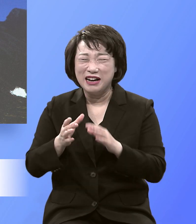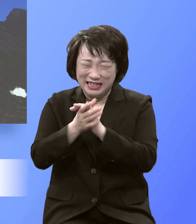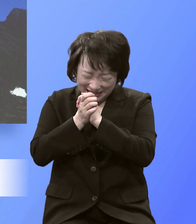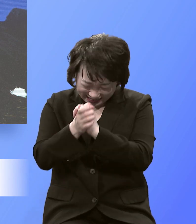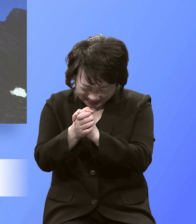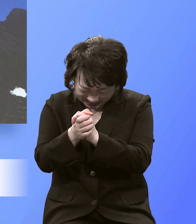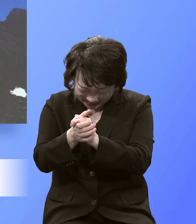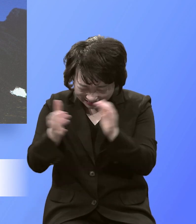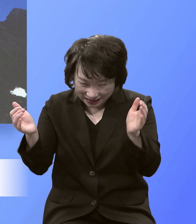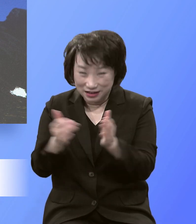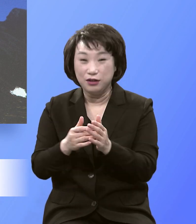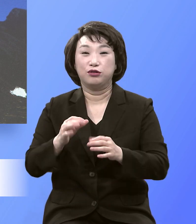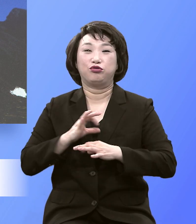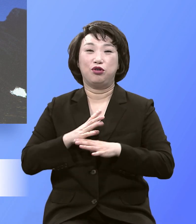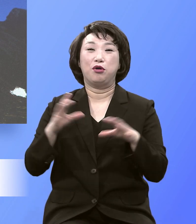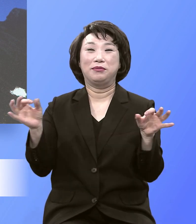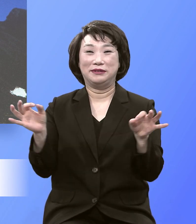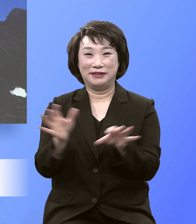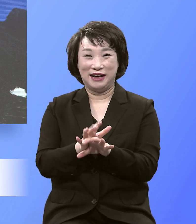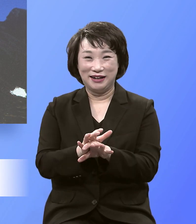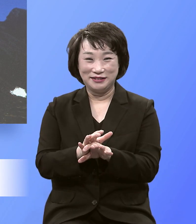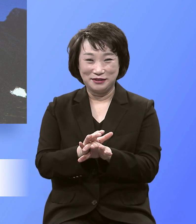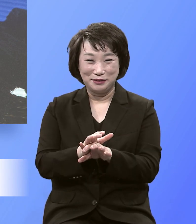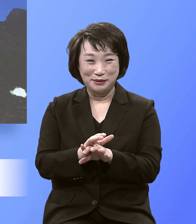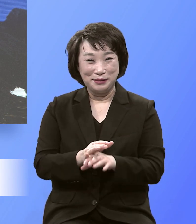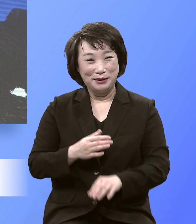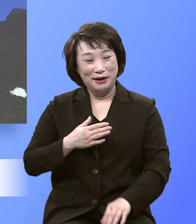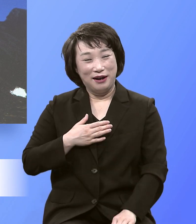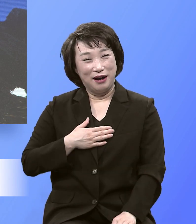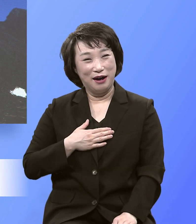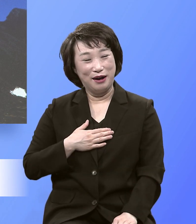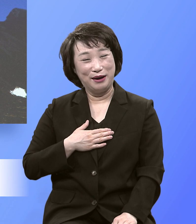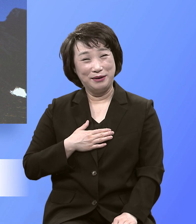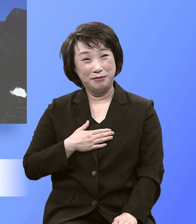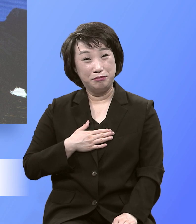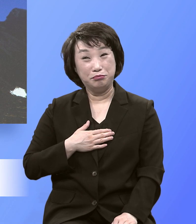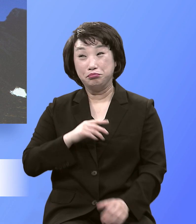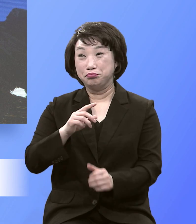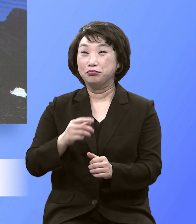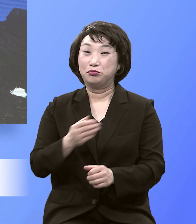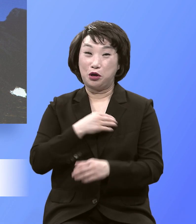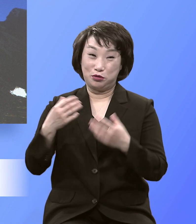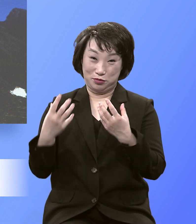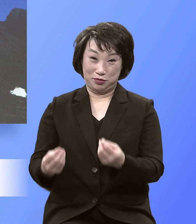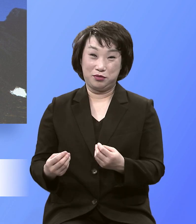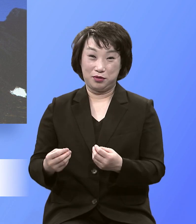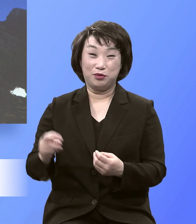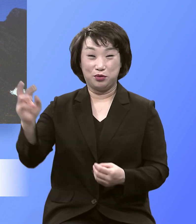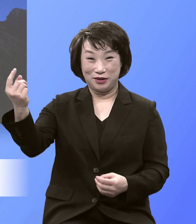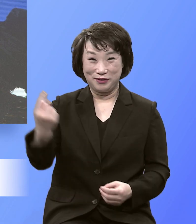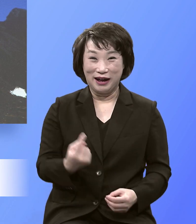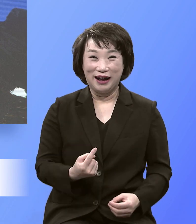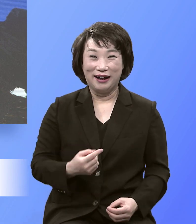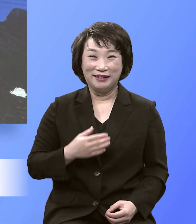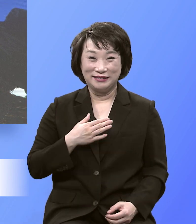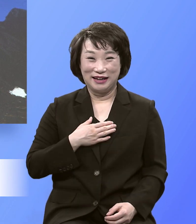싹 가시면서 뭐 당당합니다.